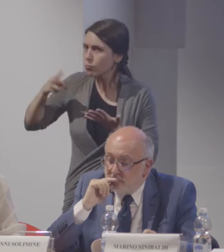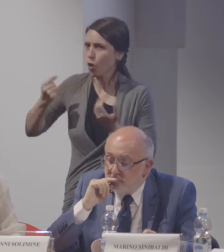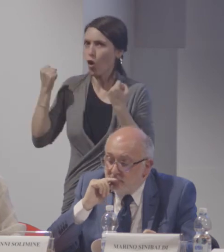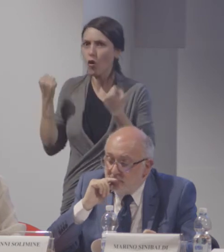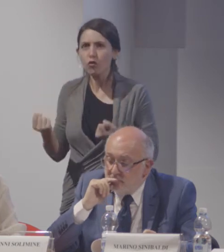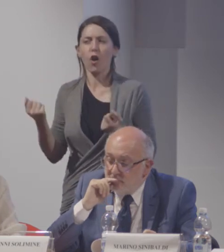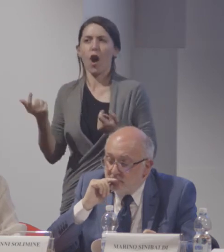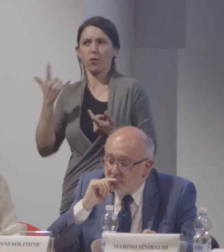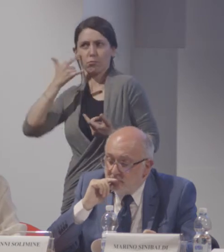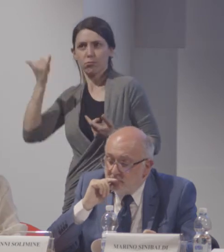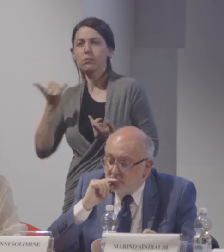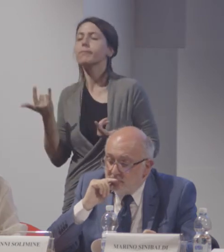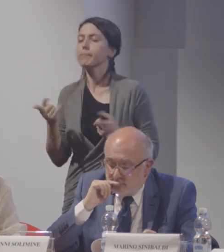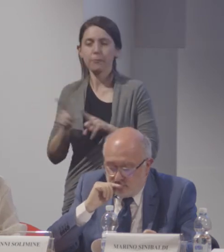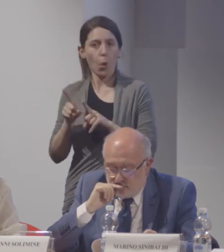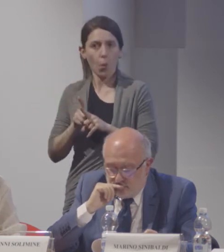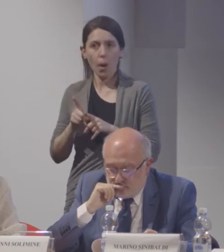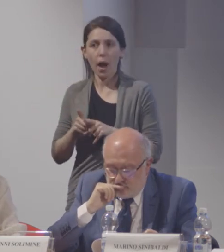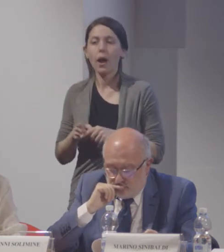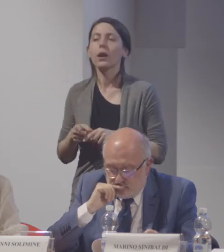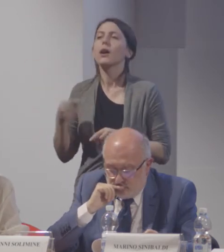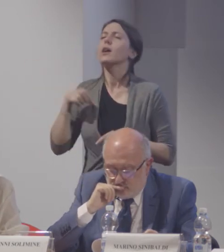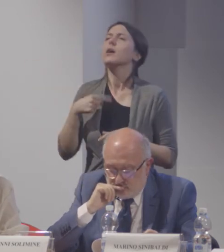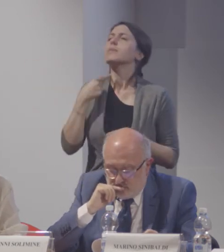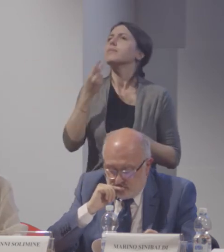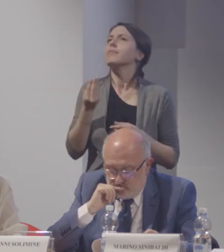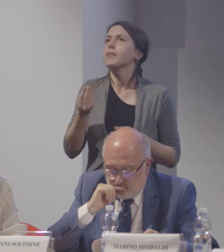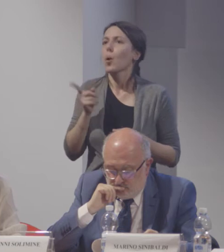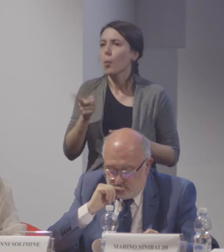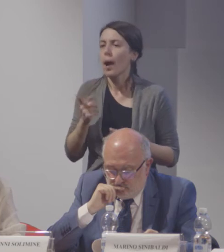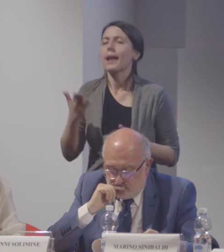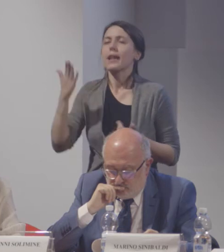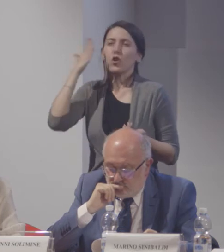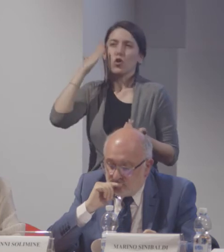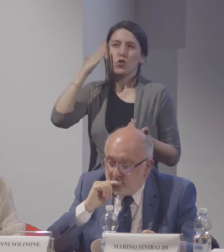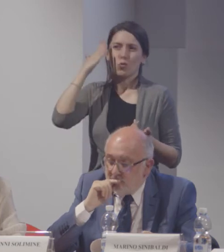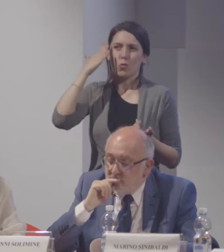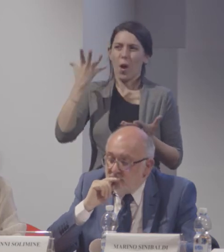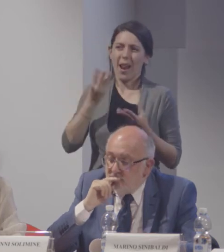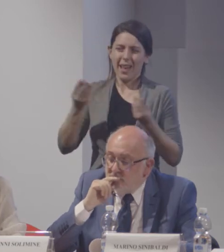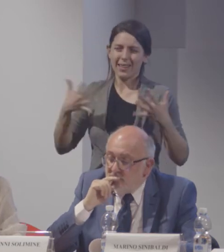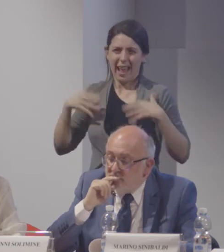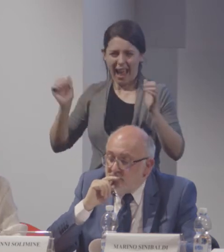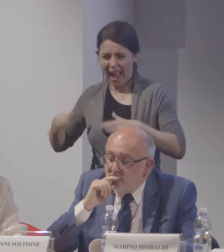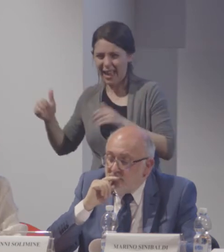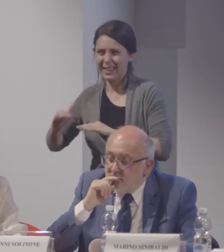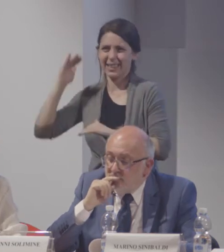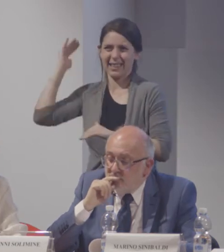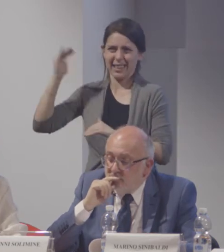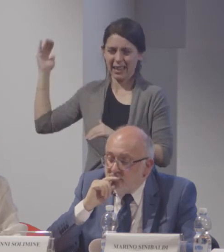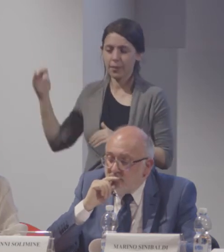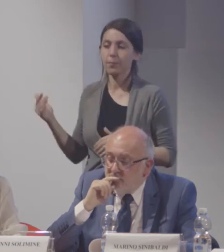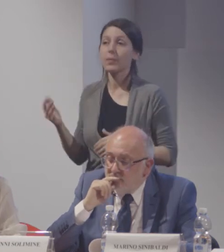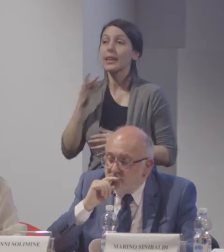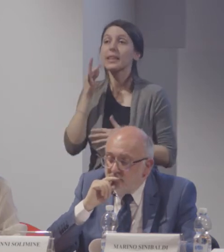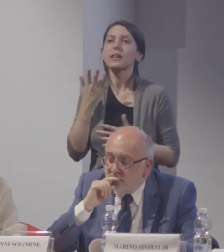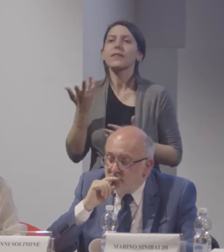si può pigiare sul tasto della deprivazione, della maggiore descolarizzazione della popolazione adulta, cioè ci sono